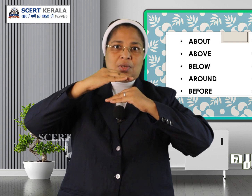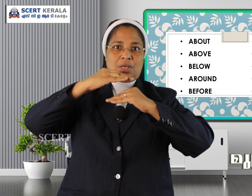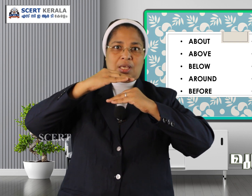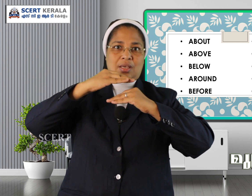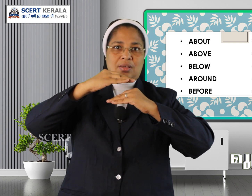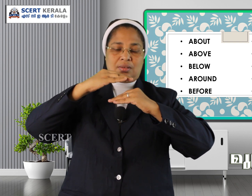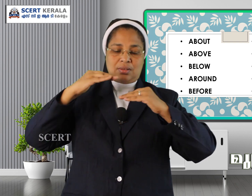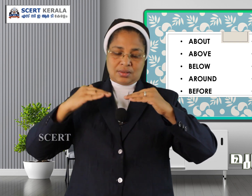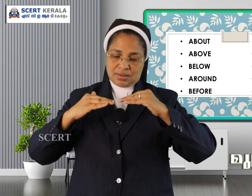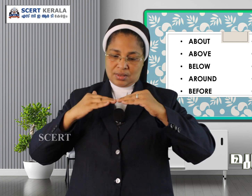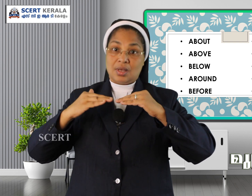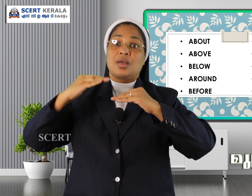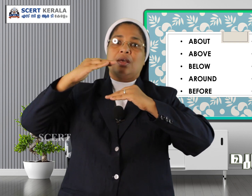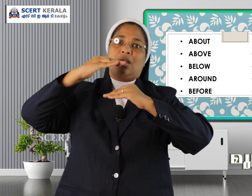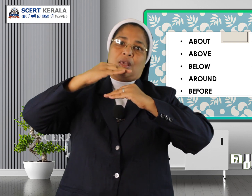ഓക്കെ, എബൗ,